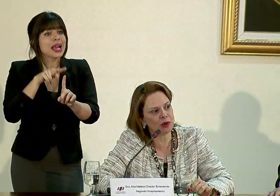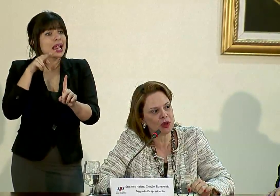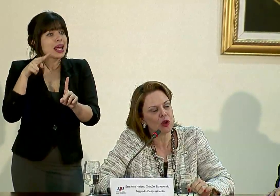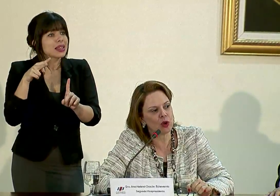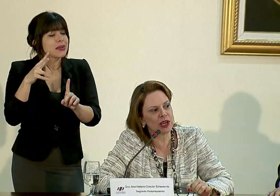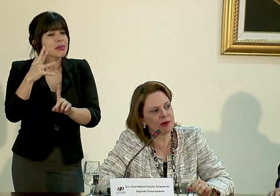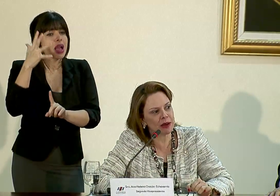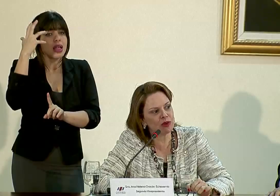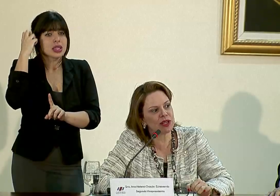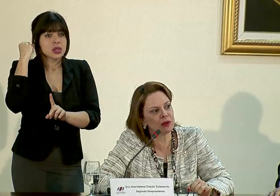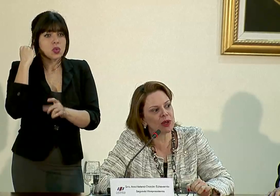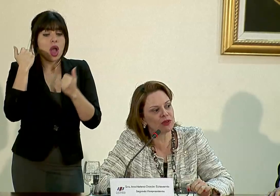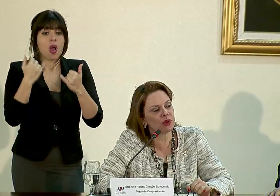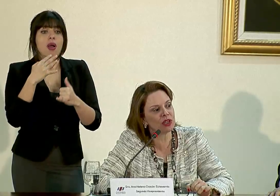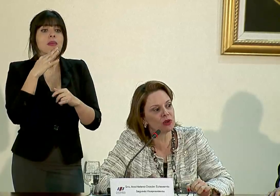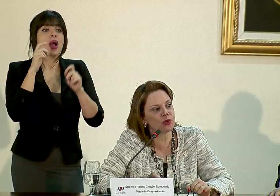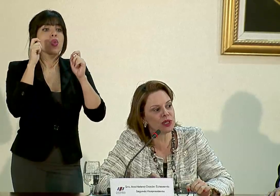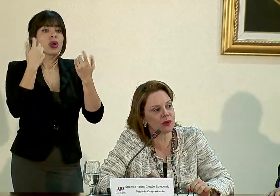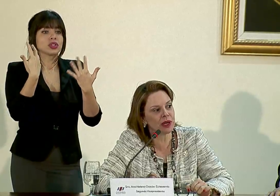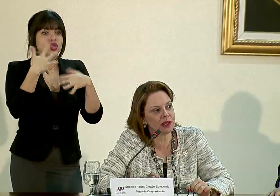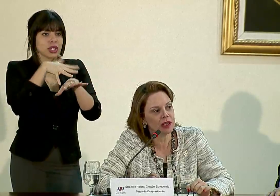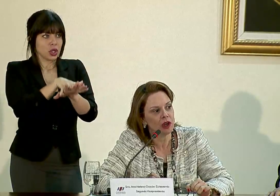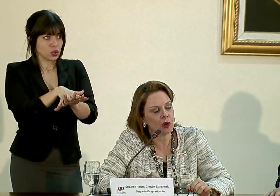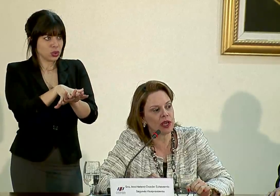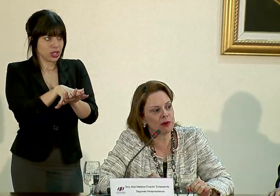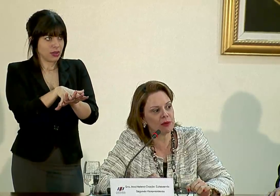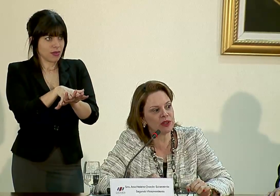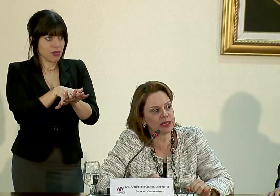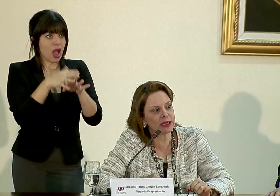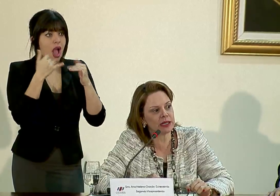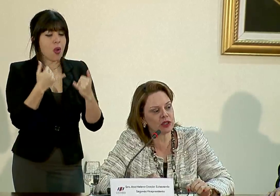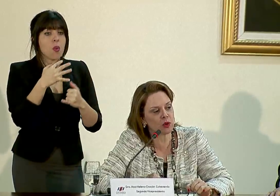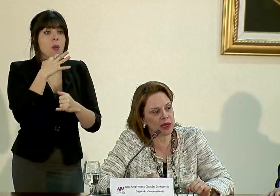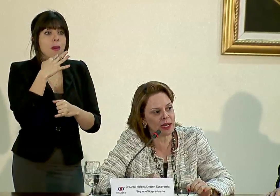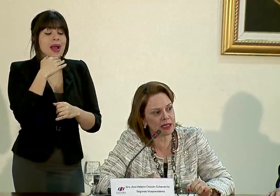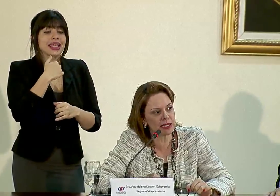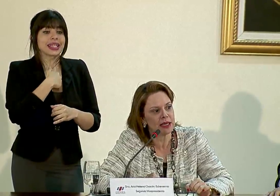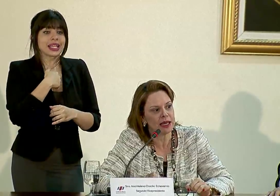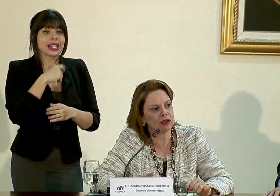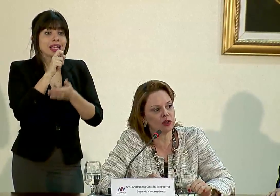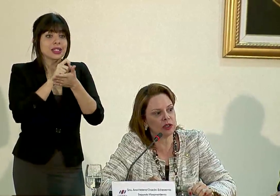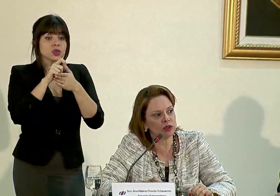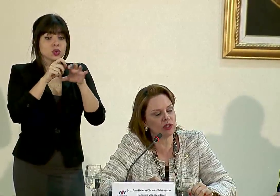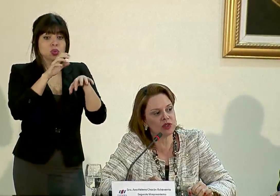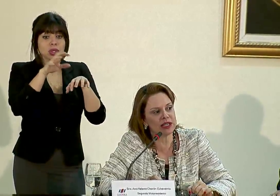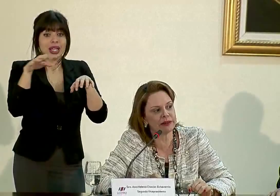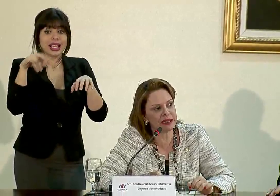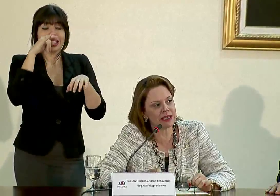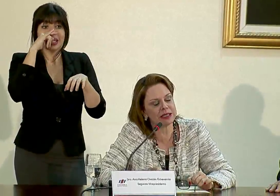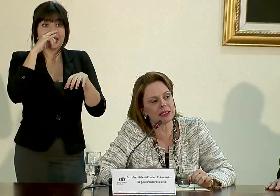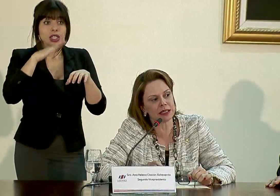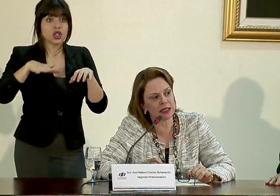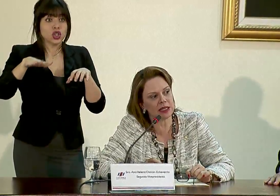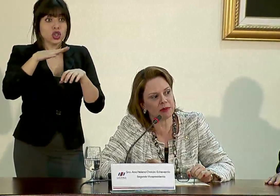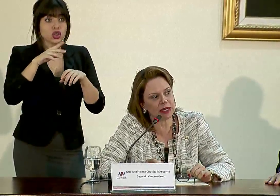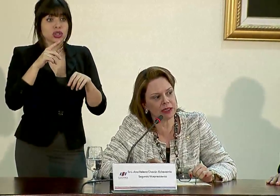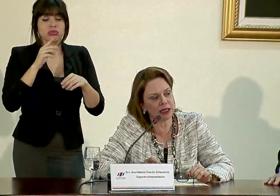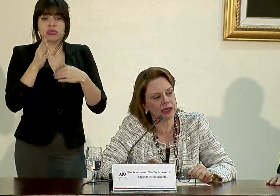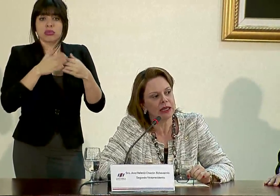antiguo hoy hablamos de la educación inclusiva hoy hablamos de tener escuelas en donde los niños y las niñas